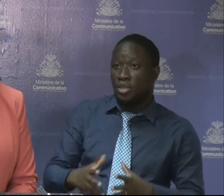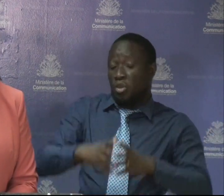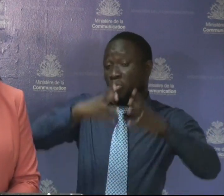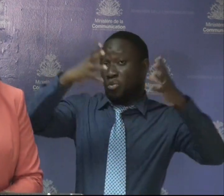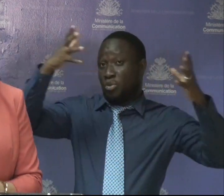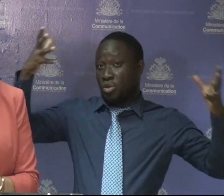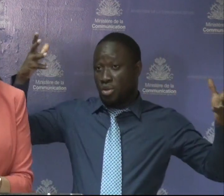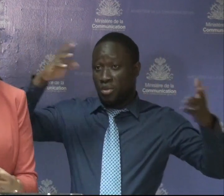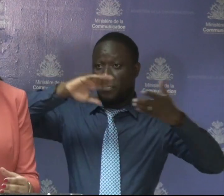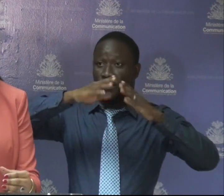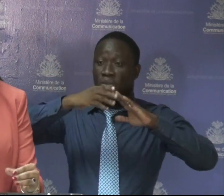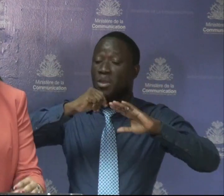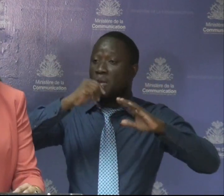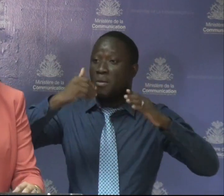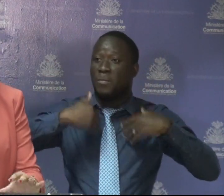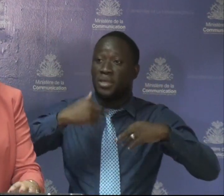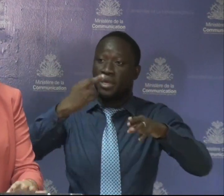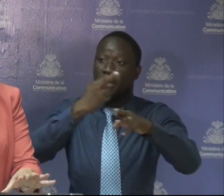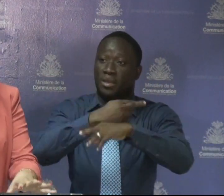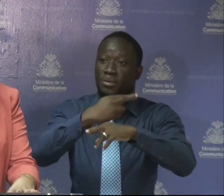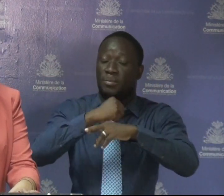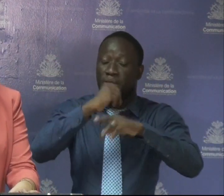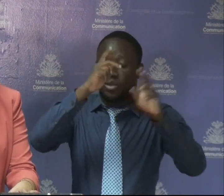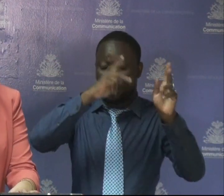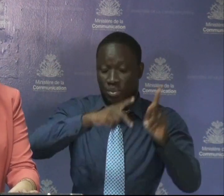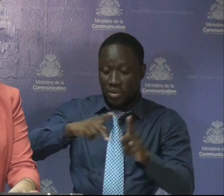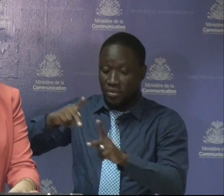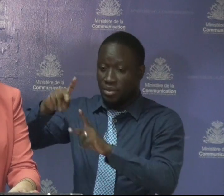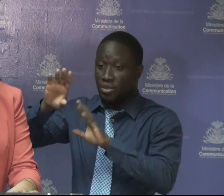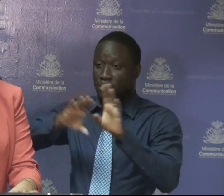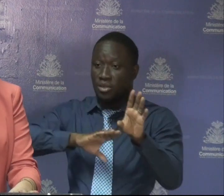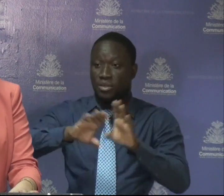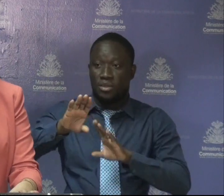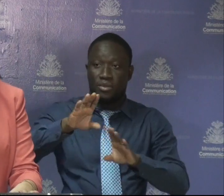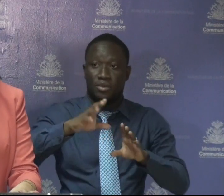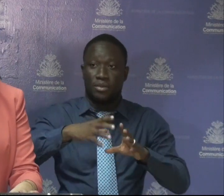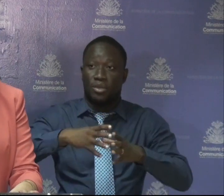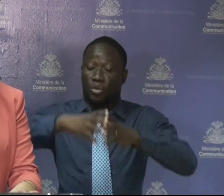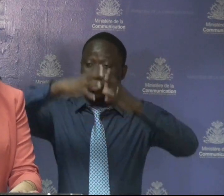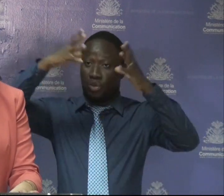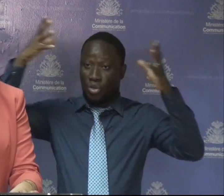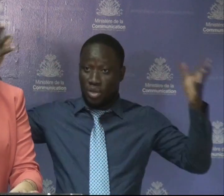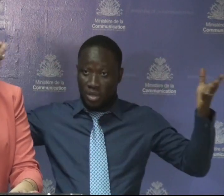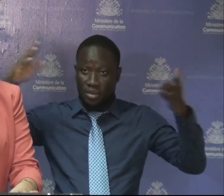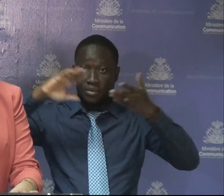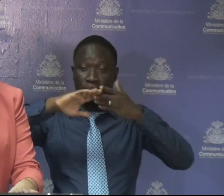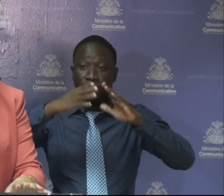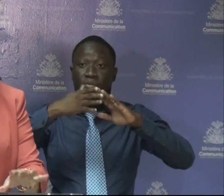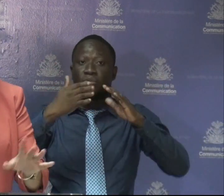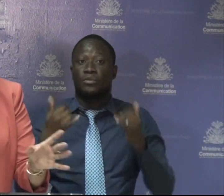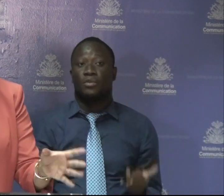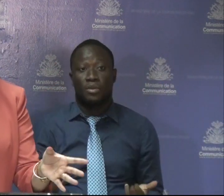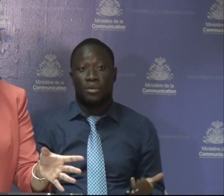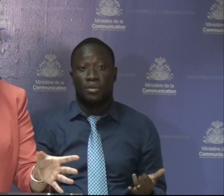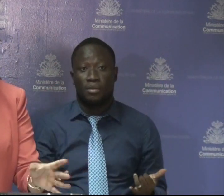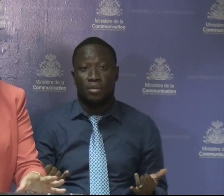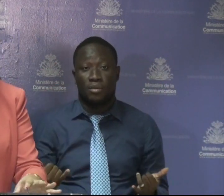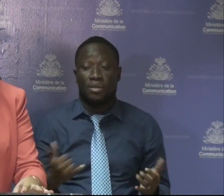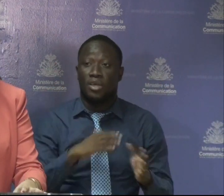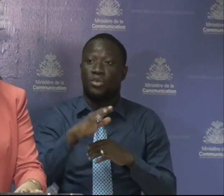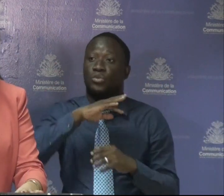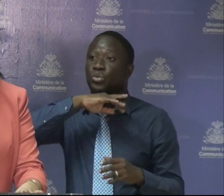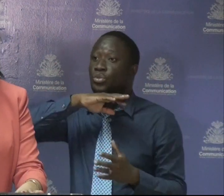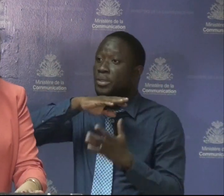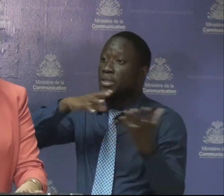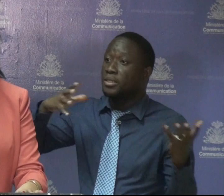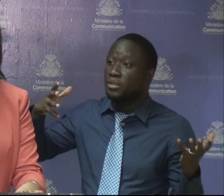grandes villes. Puisque pas de gain aménagement et pas de gain planification au niveau des grandes villes du pays. Donc de ce fait que gain tout pas